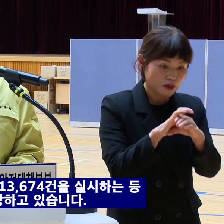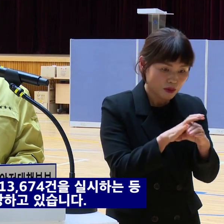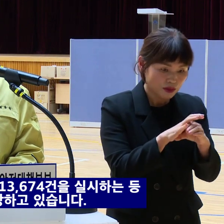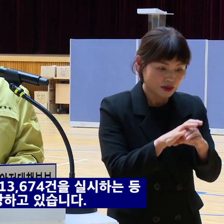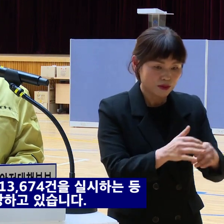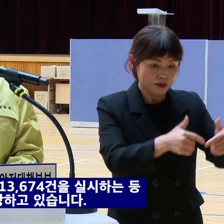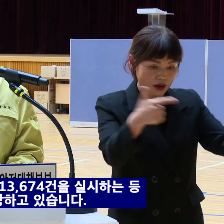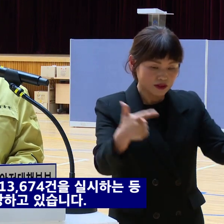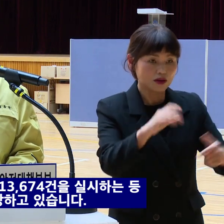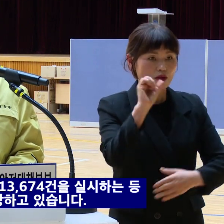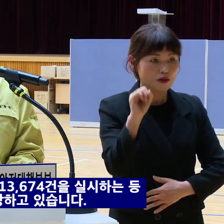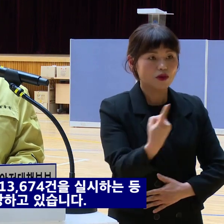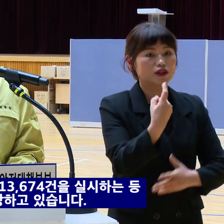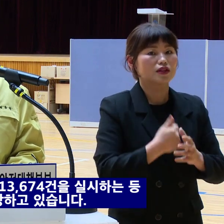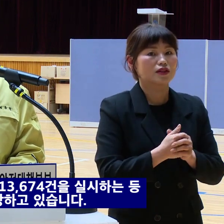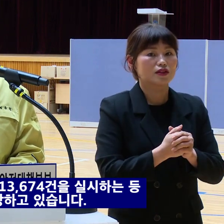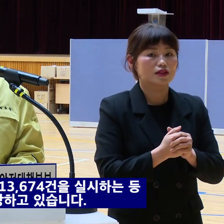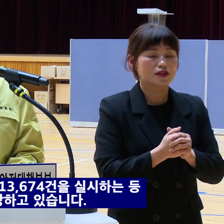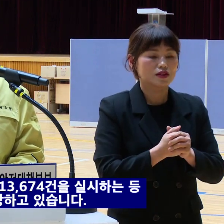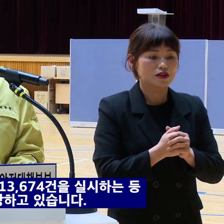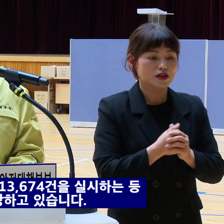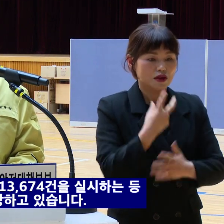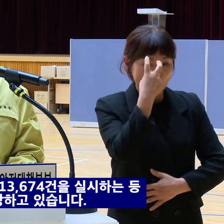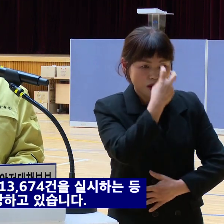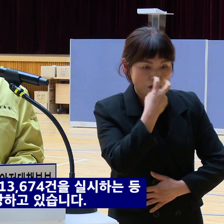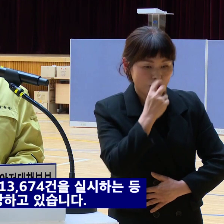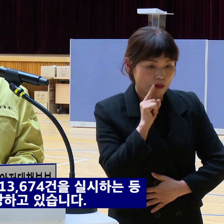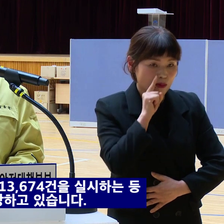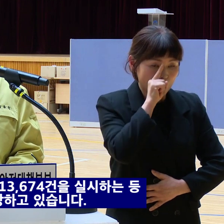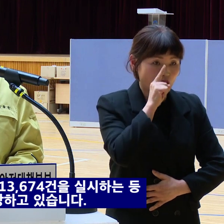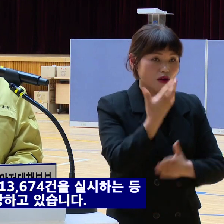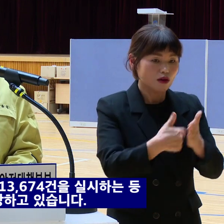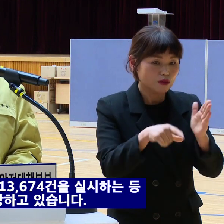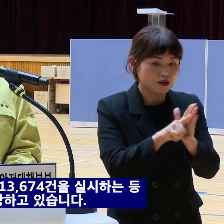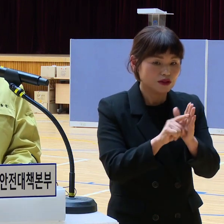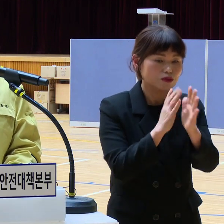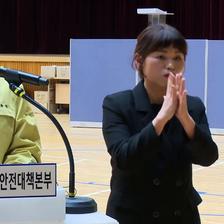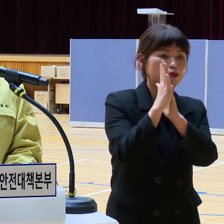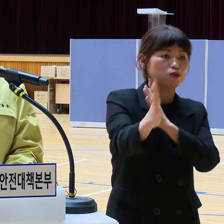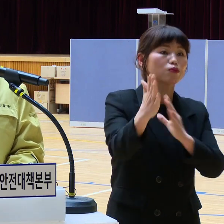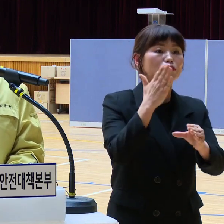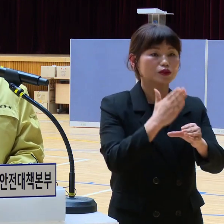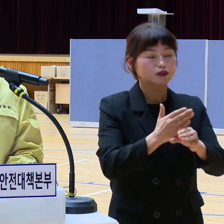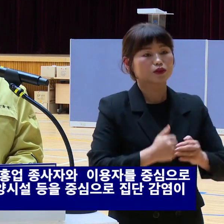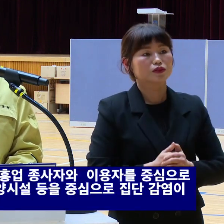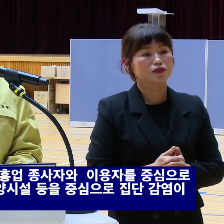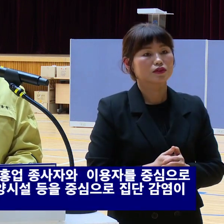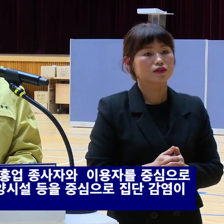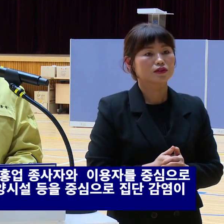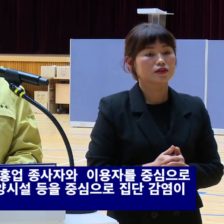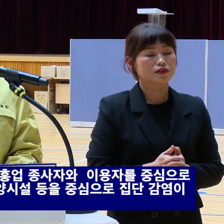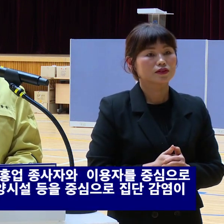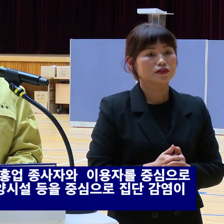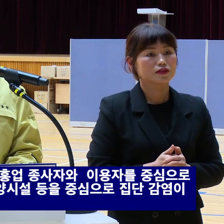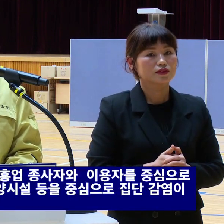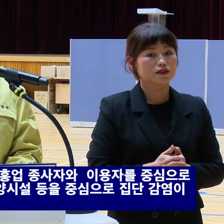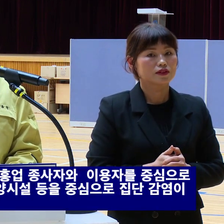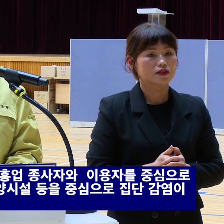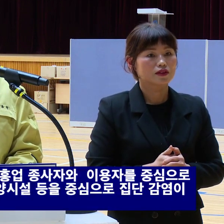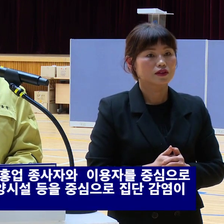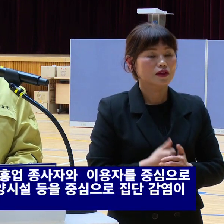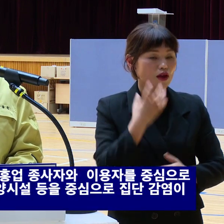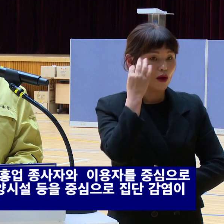13,674건을 실시하는 등 양평 지역사회가 긴장하고 있습니다. 또한 특히